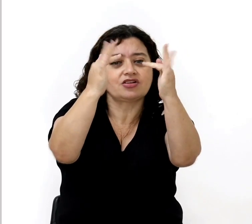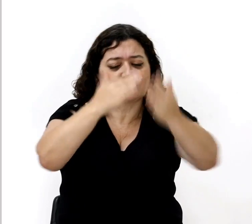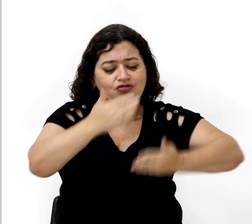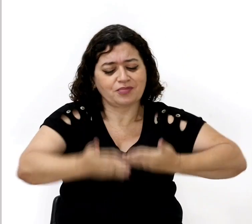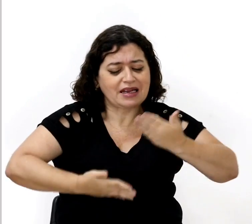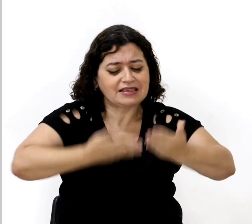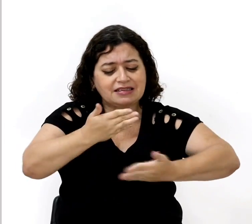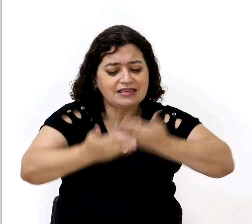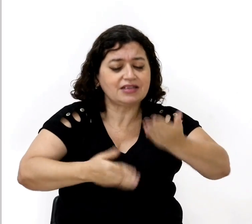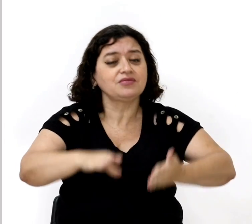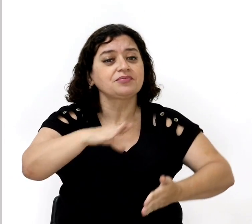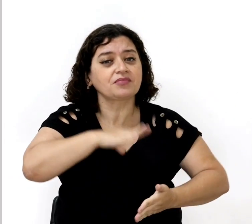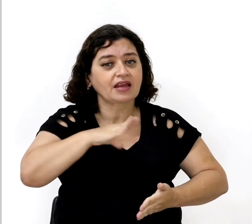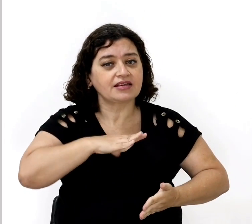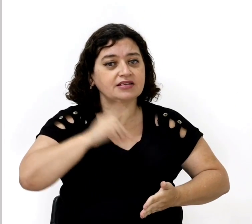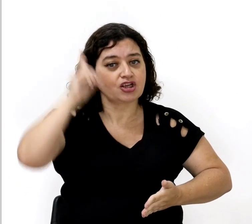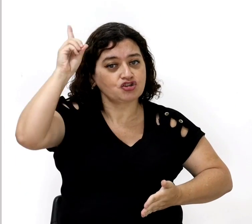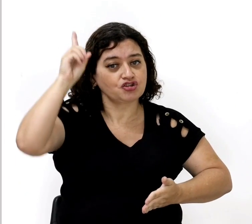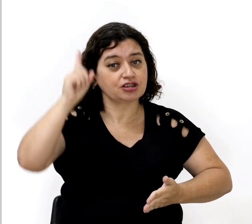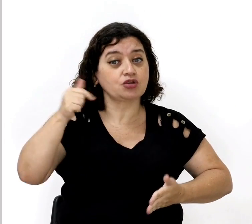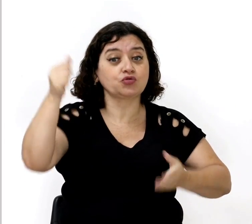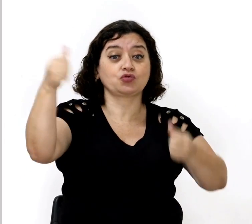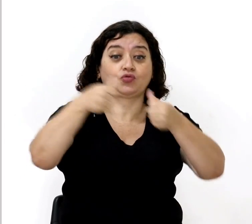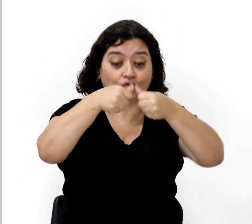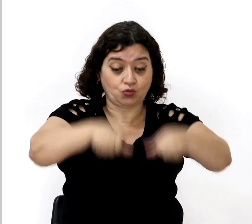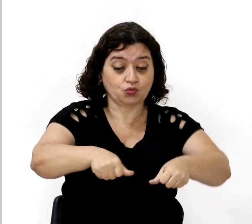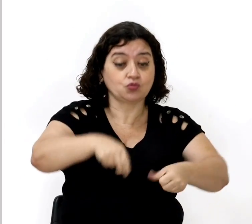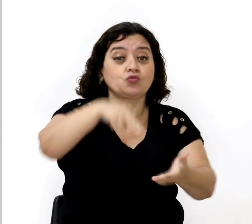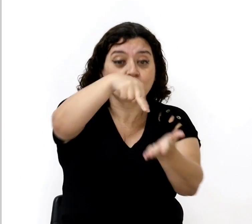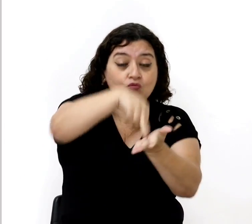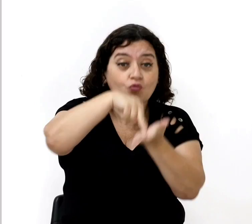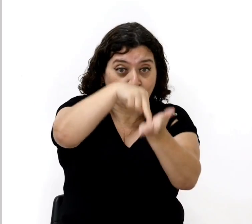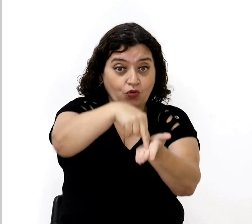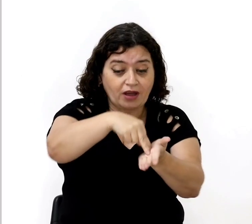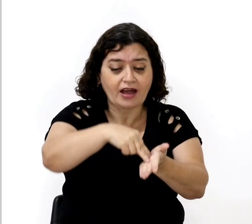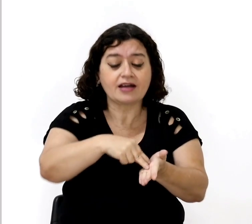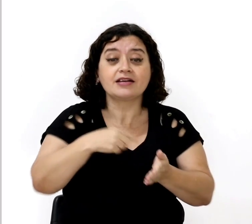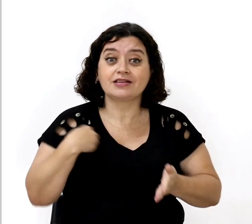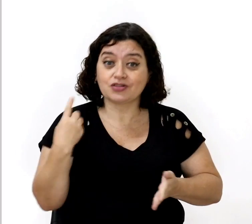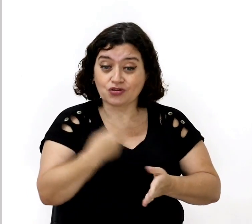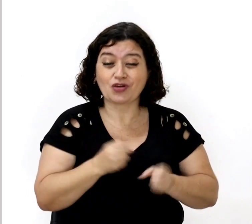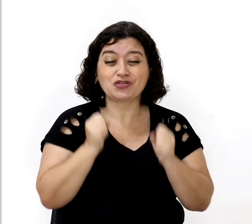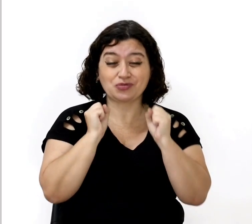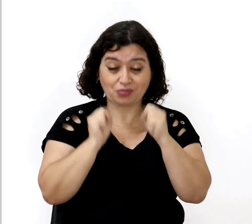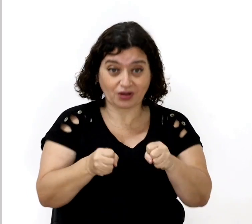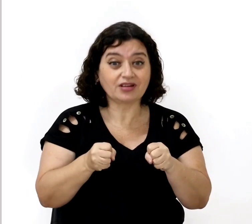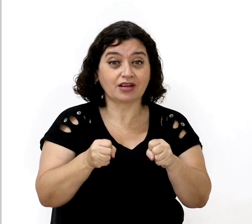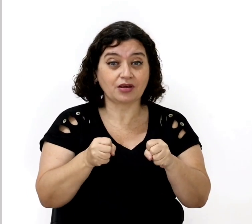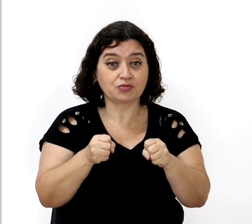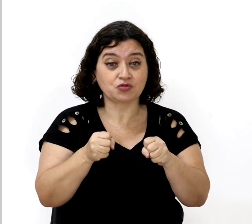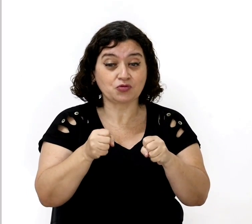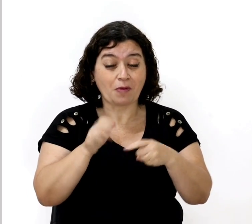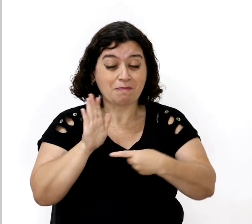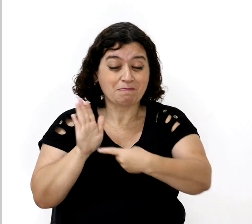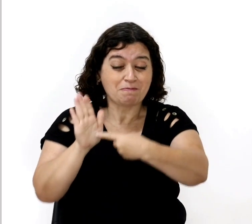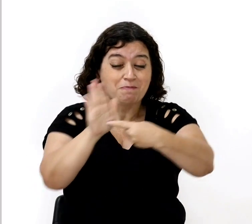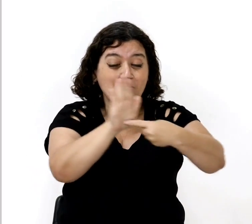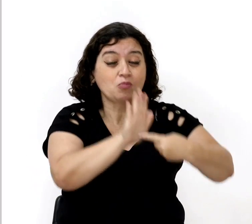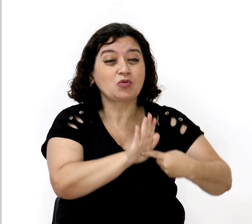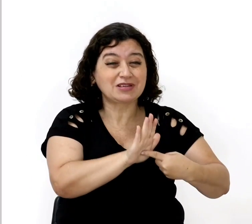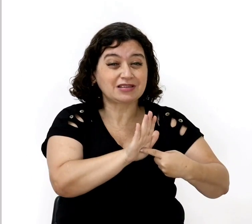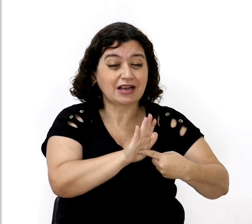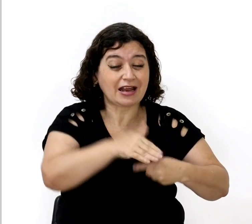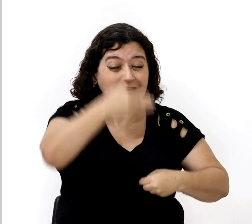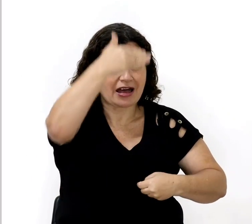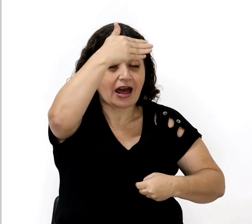para servir a cidade aonde Deus nos plantou. E dessa forma, nós podemos ser uma expressão,